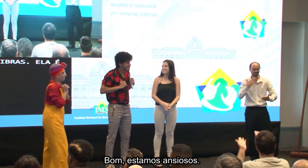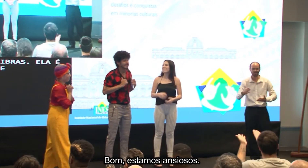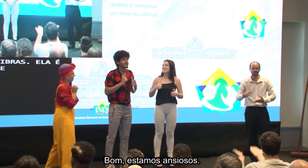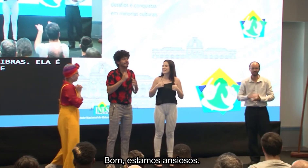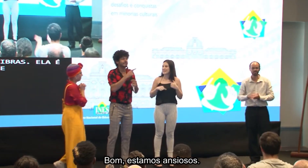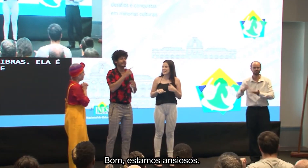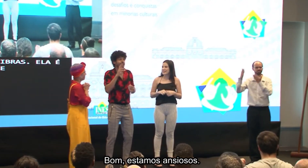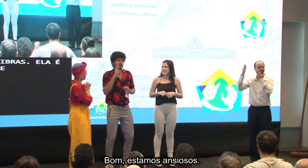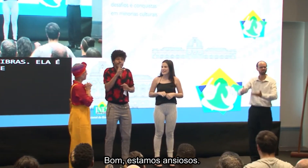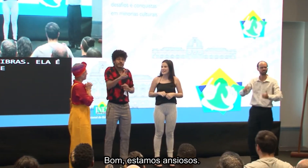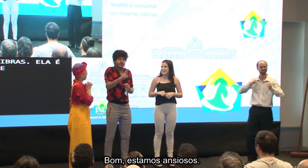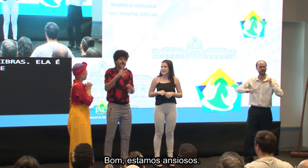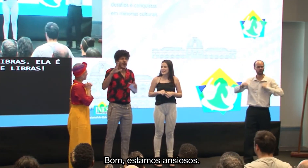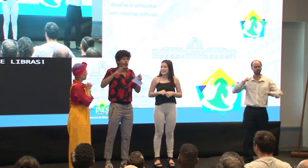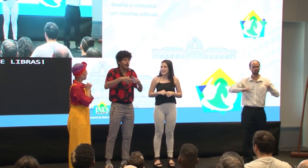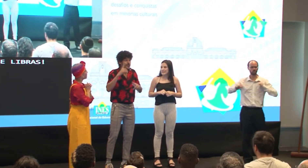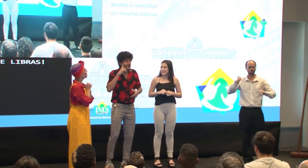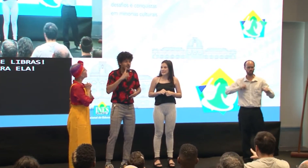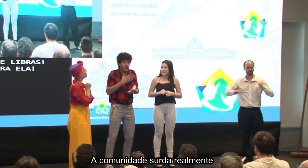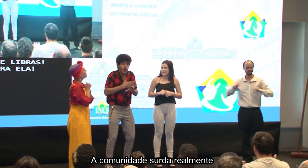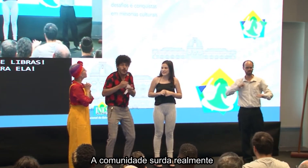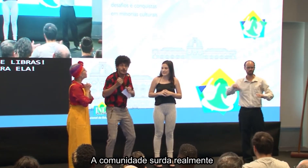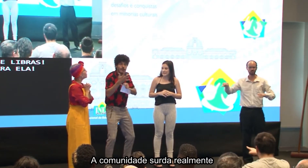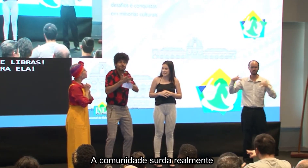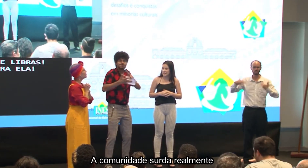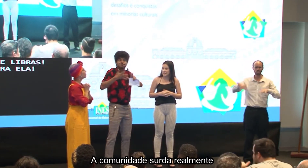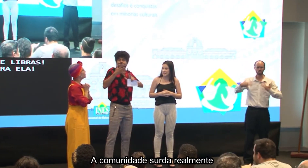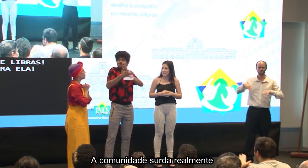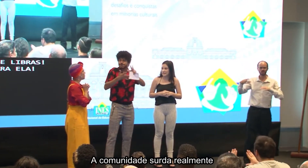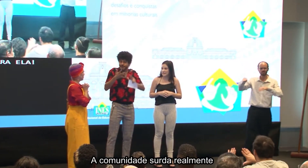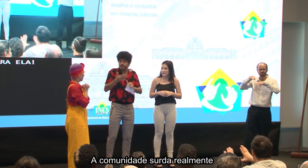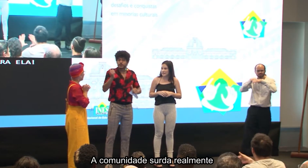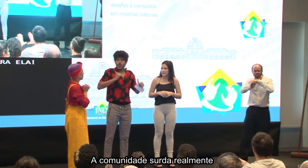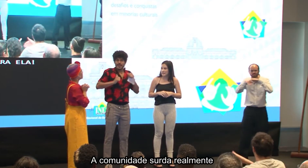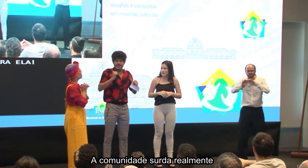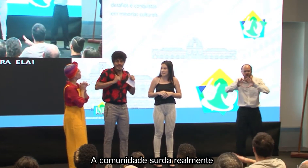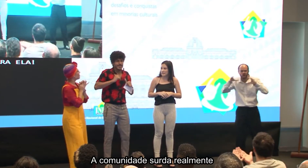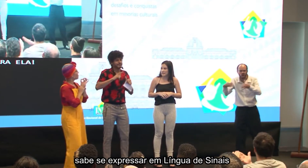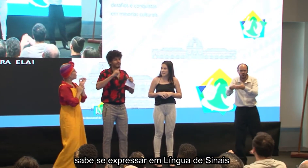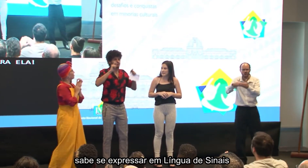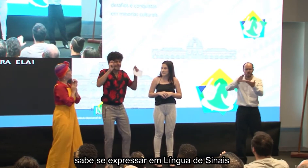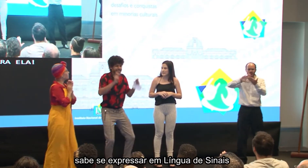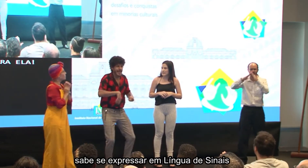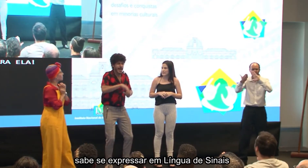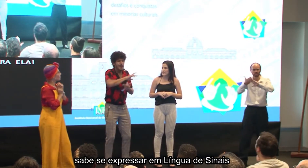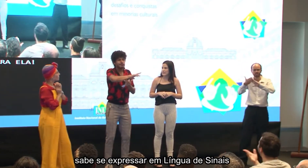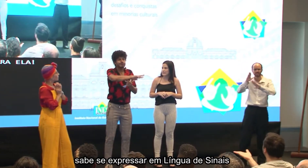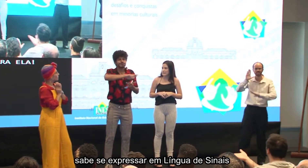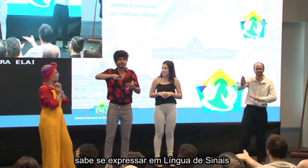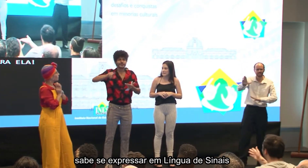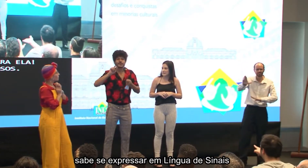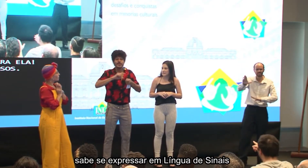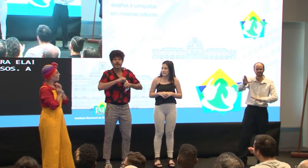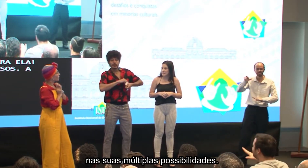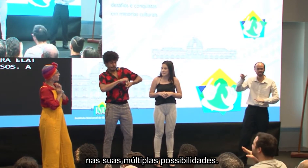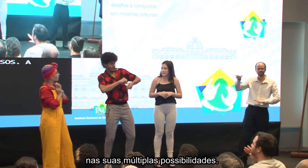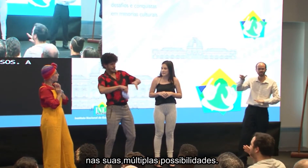Bom, estamos ansiosos. A comunidade surda realmente sabe se expressar em língua de sinais, nas